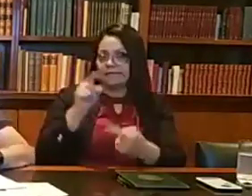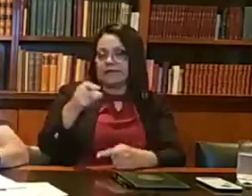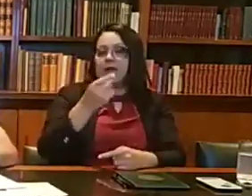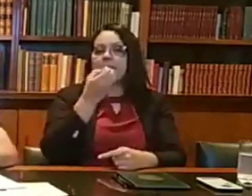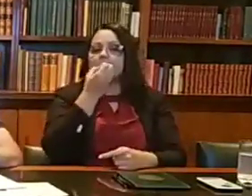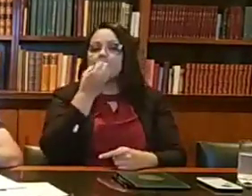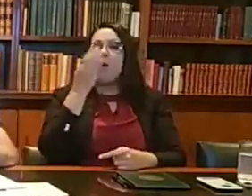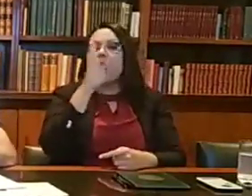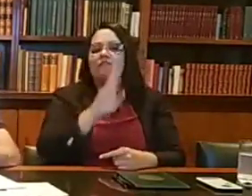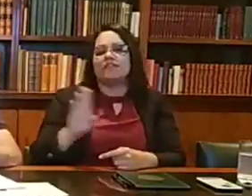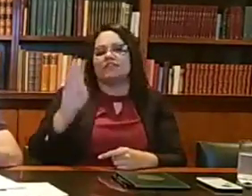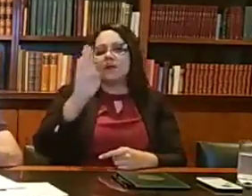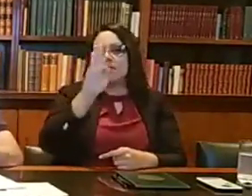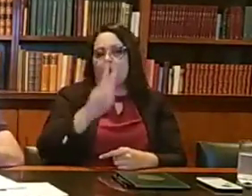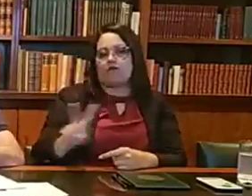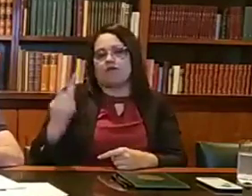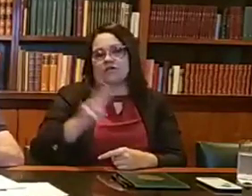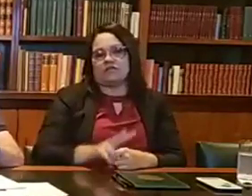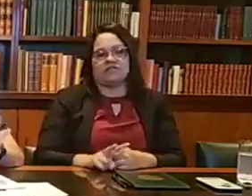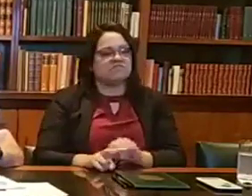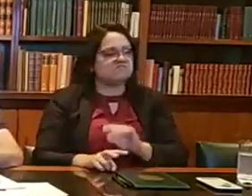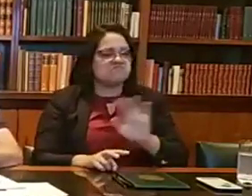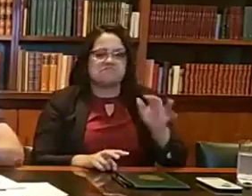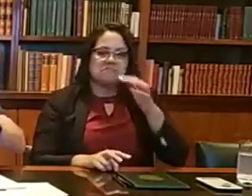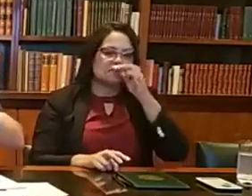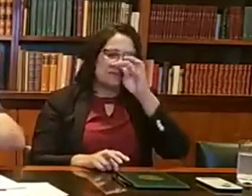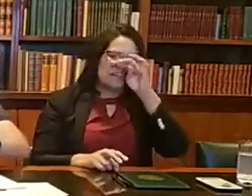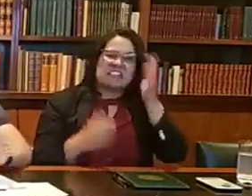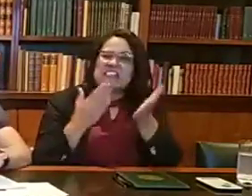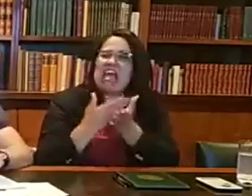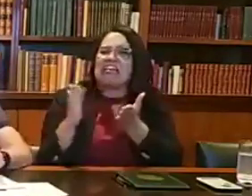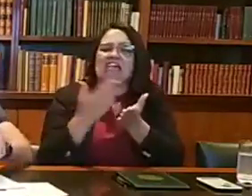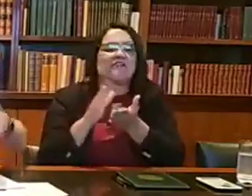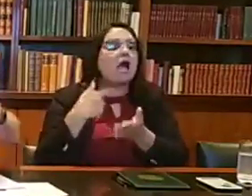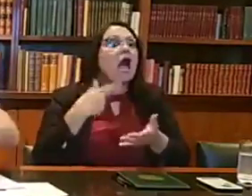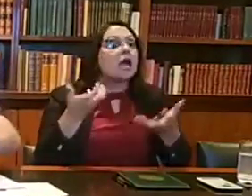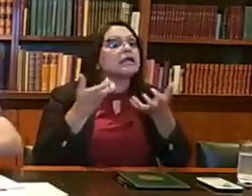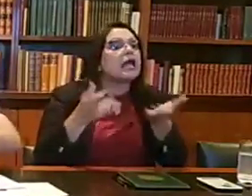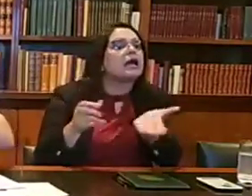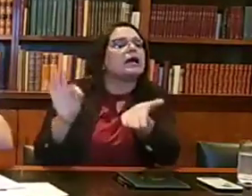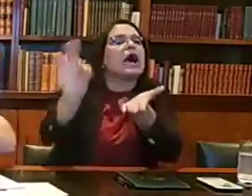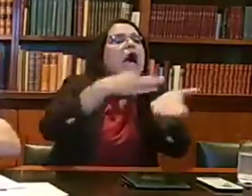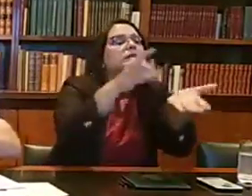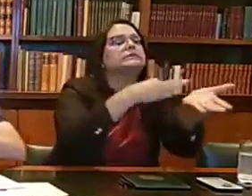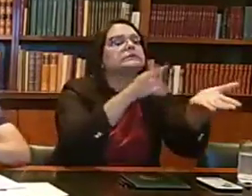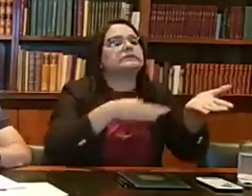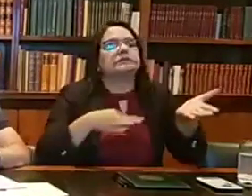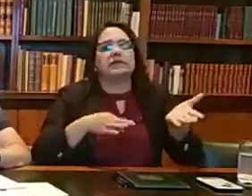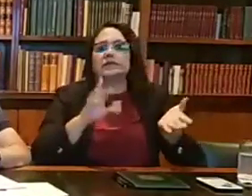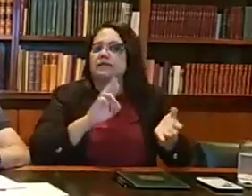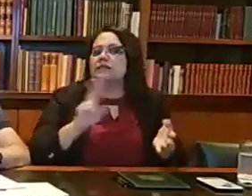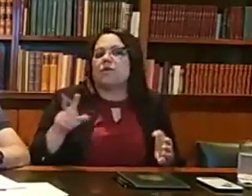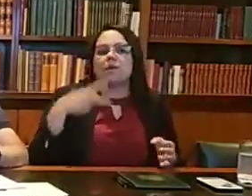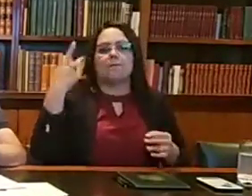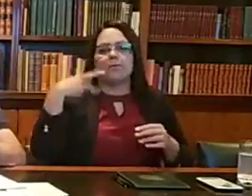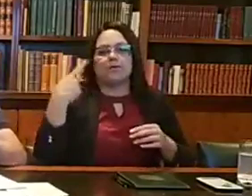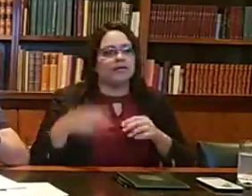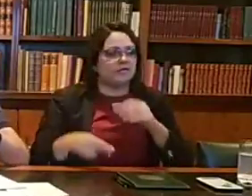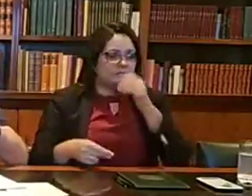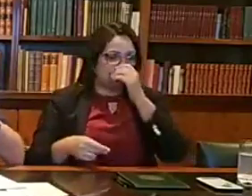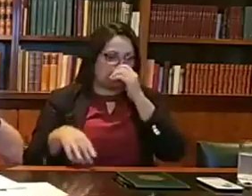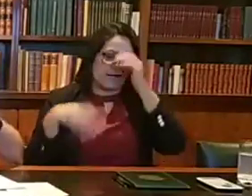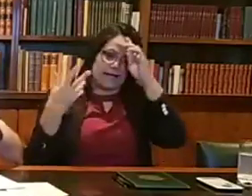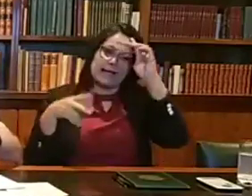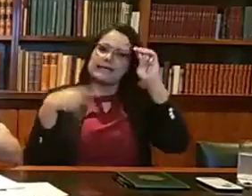lá em Boa Vista. E detalhe, não tem nada de colher assinatura de ficha, não existe isso, tá certo? Esse encontro não vai ser político. Vai ser um encontro